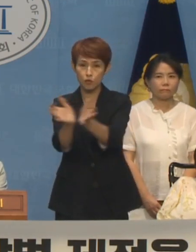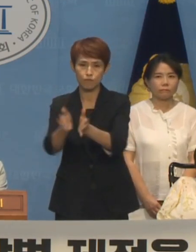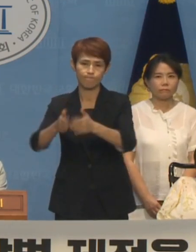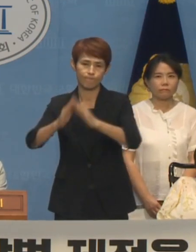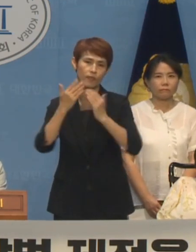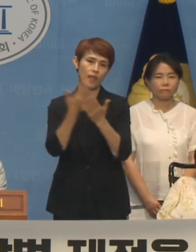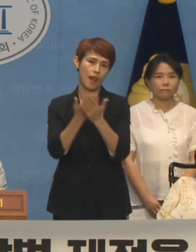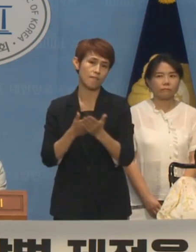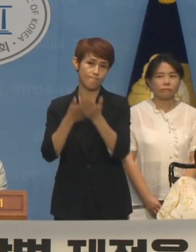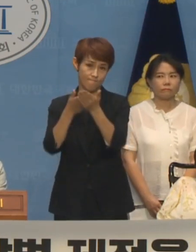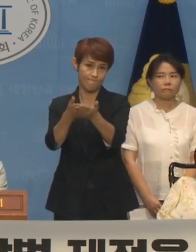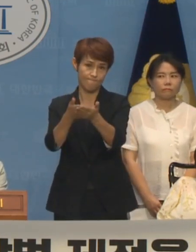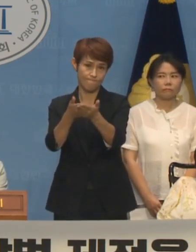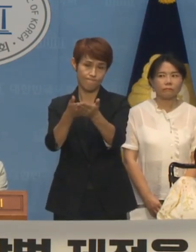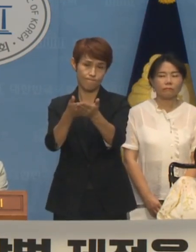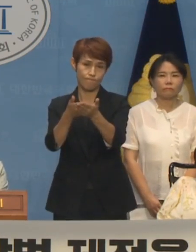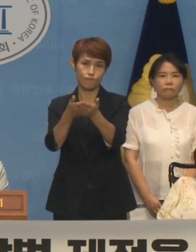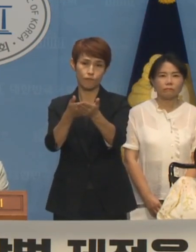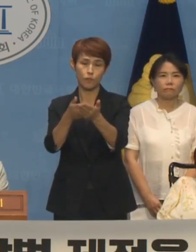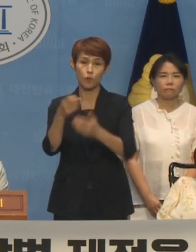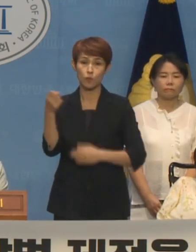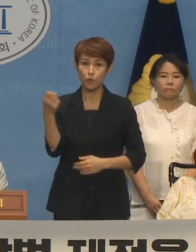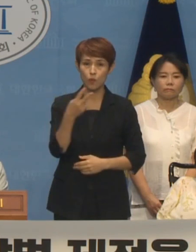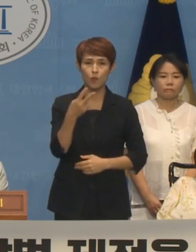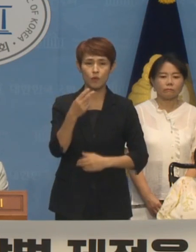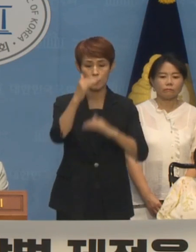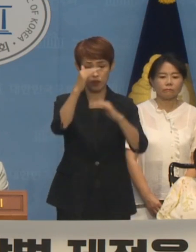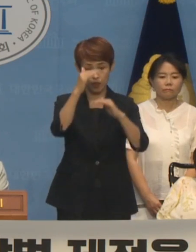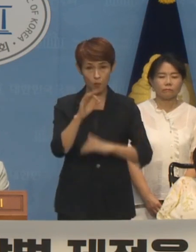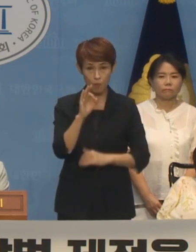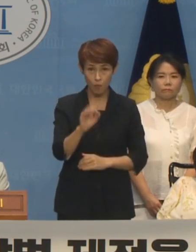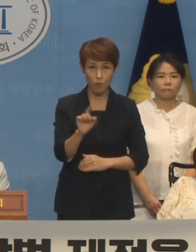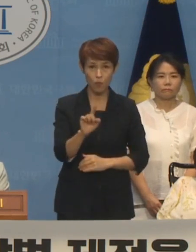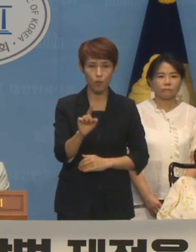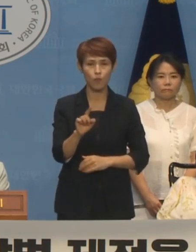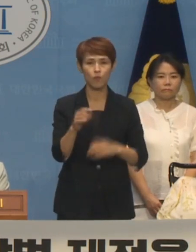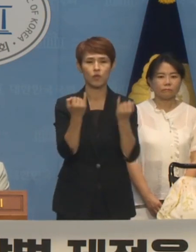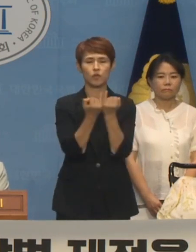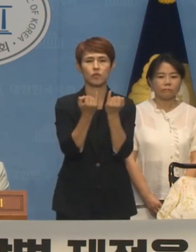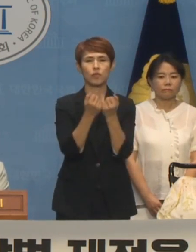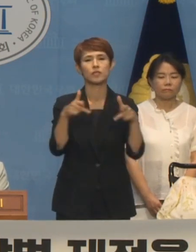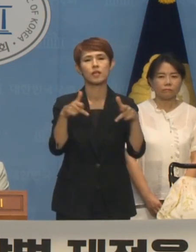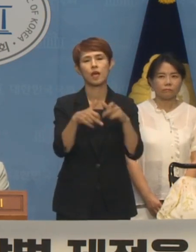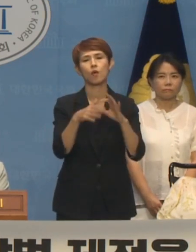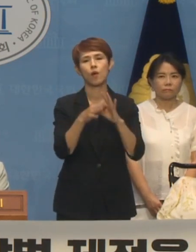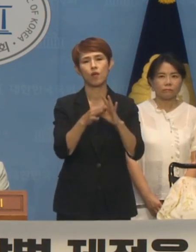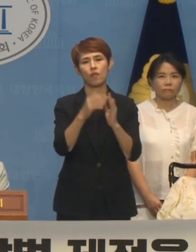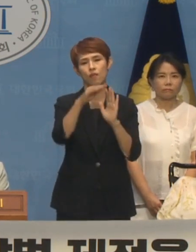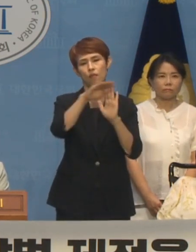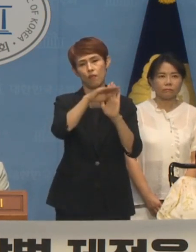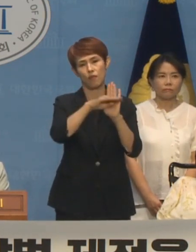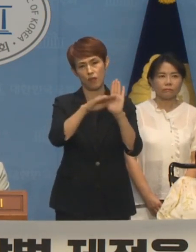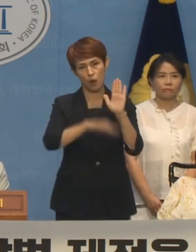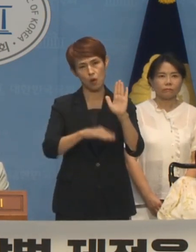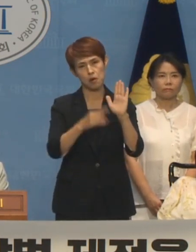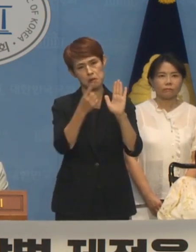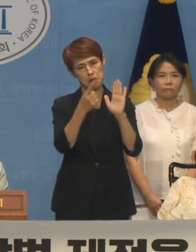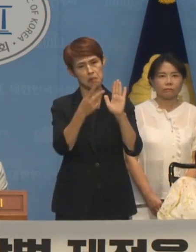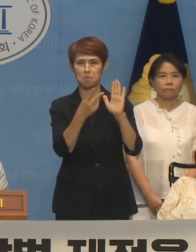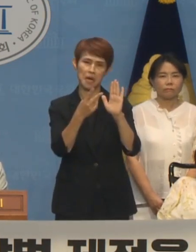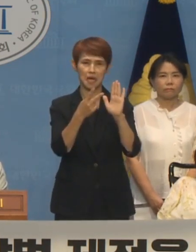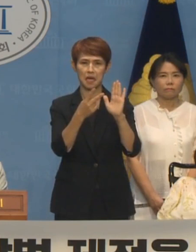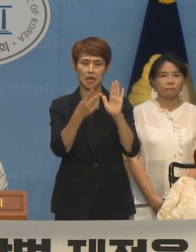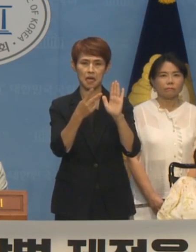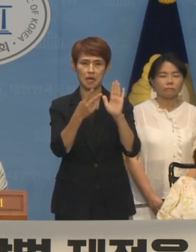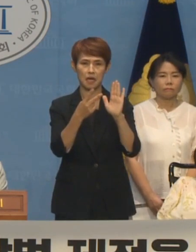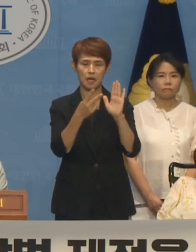함께 첨언할 것은 법안의 내용을 살펴보면 여성장애인 관련한 조항이 한두 개의 조항밖에